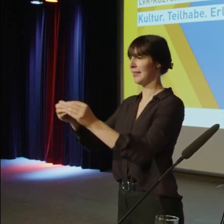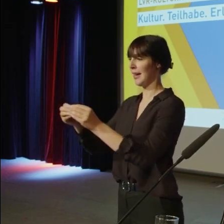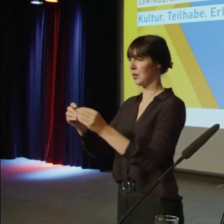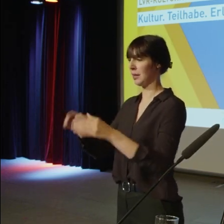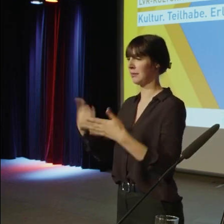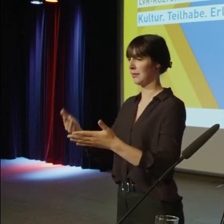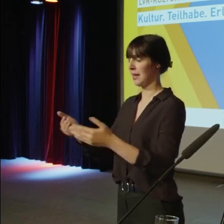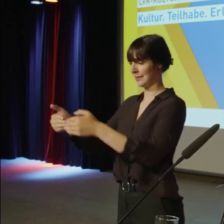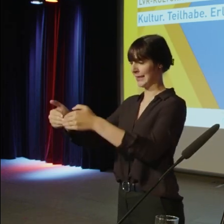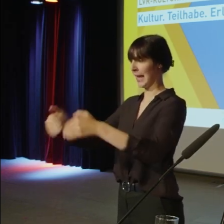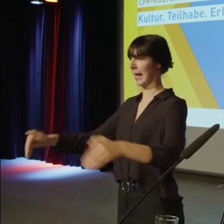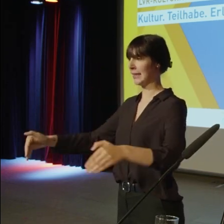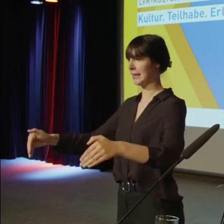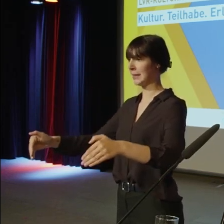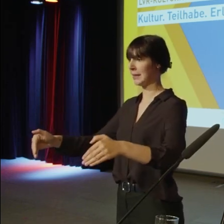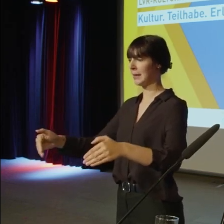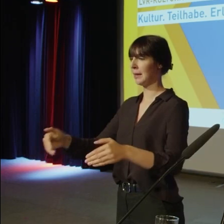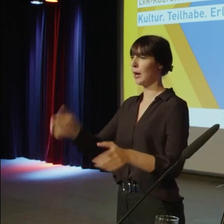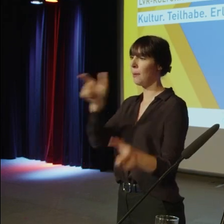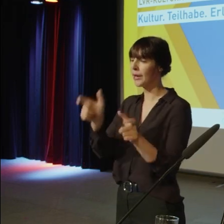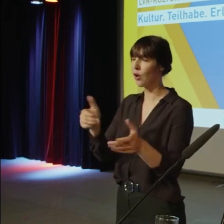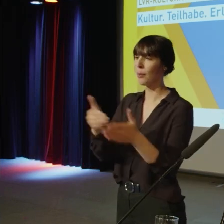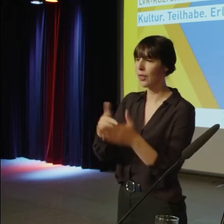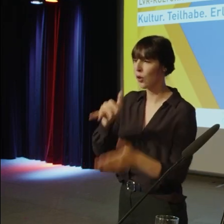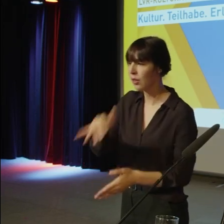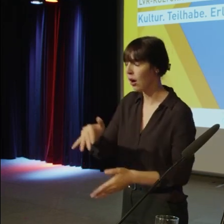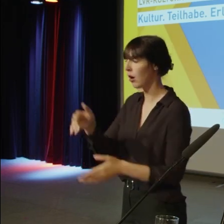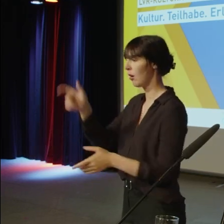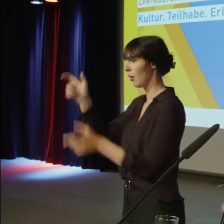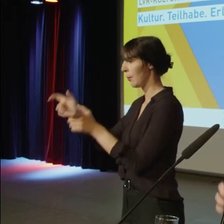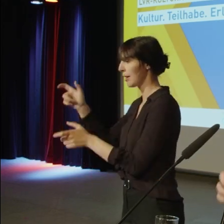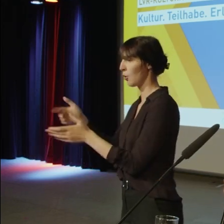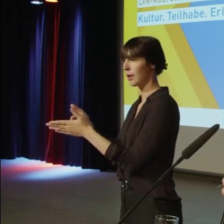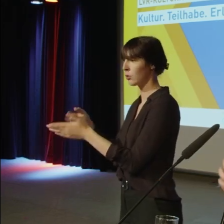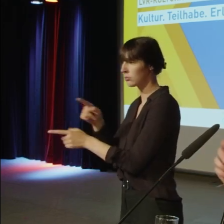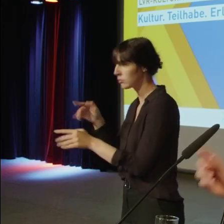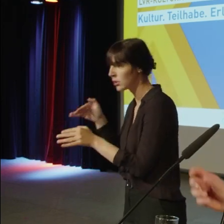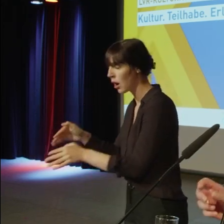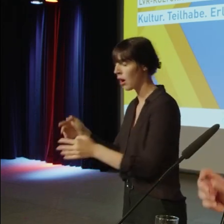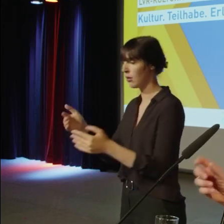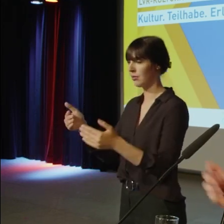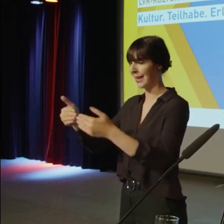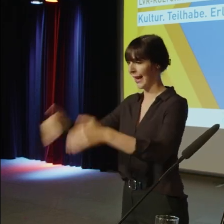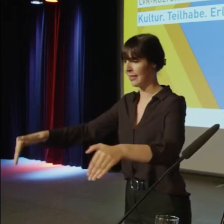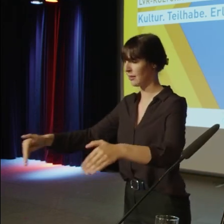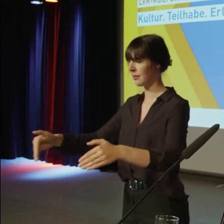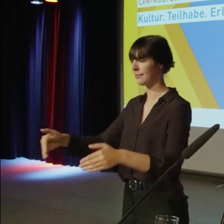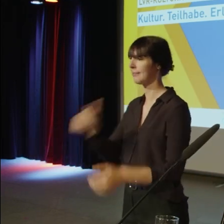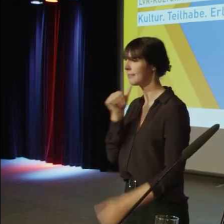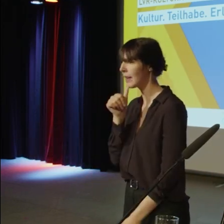ziehen zwischen Menschen mit und ohne Beeinträchtigung. Insofern, wie gesagt, mir ist das